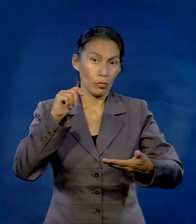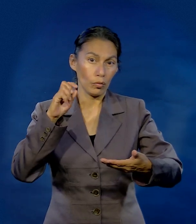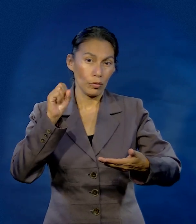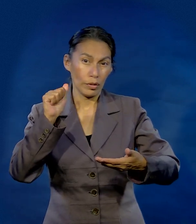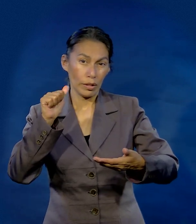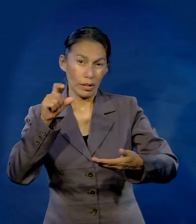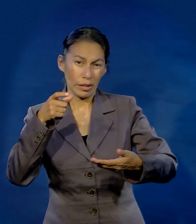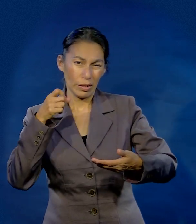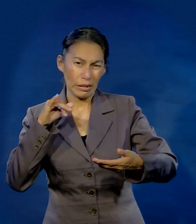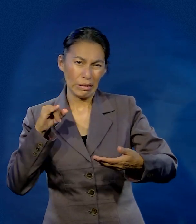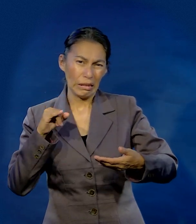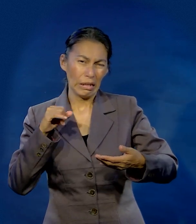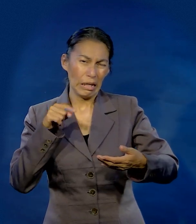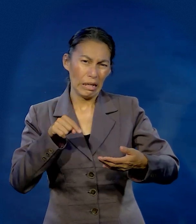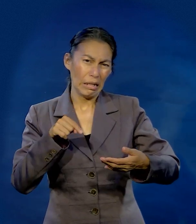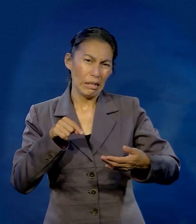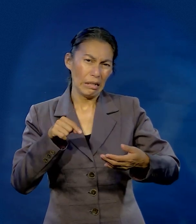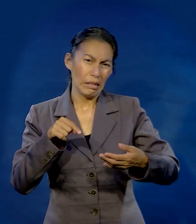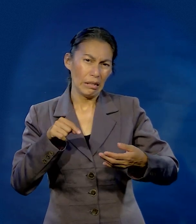hace tiempo atrás